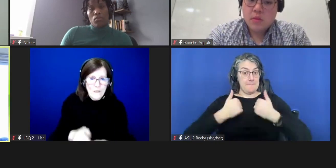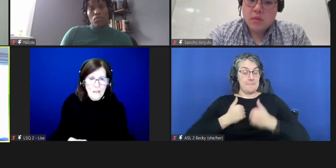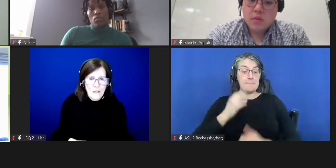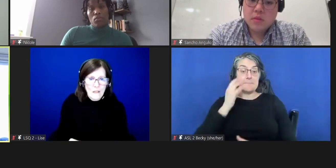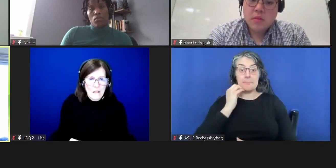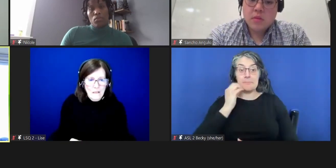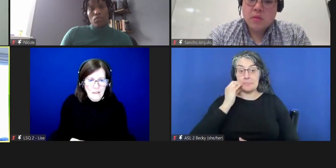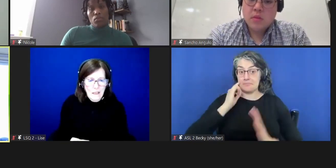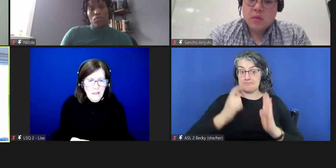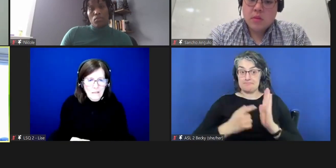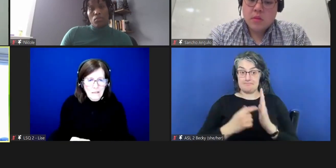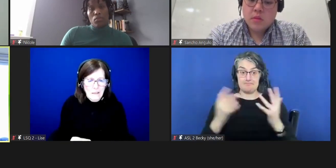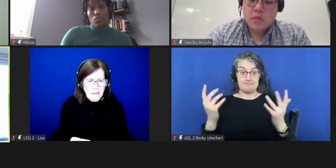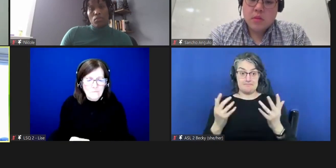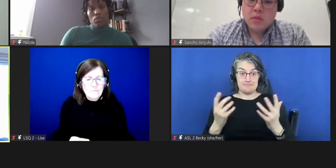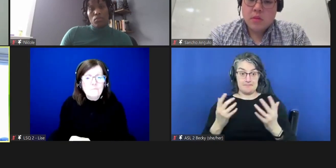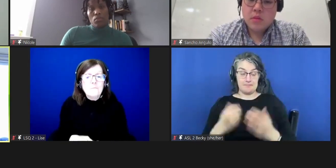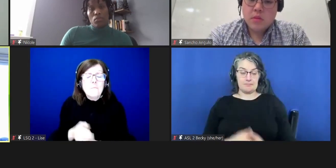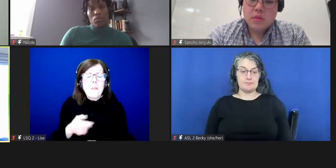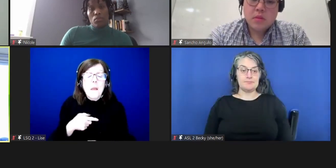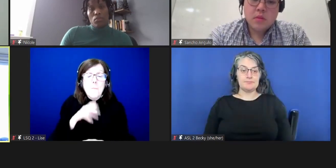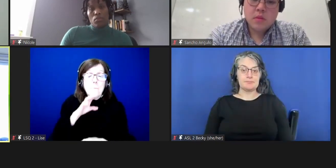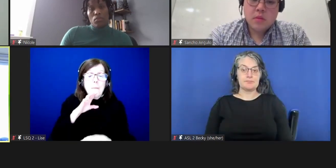Donc, pour parler de mon expérience à moi,